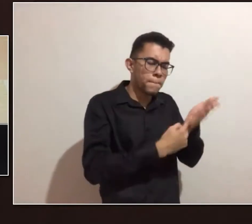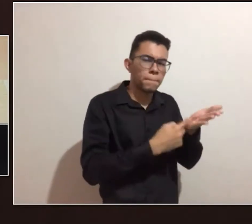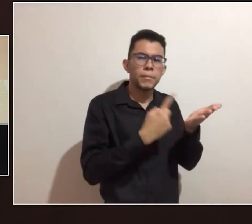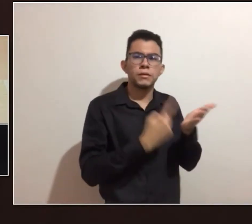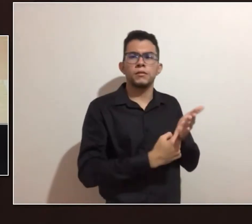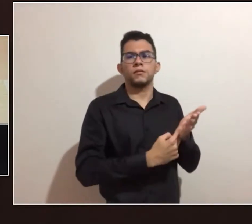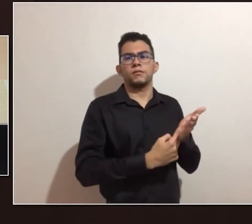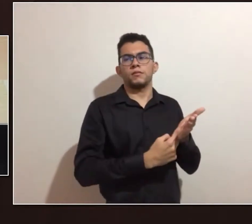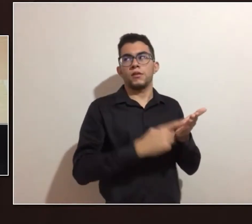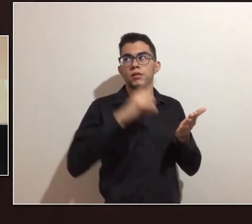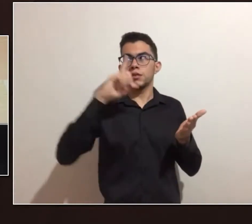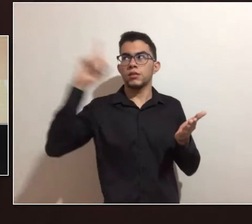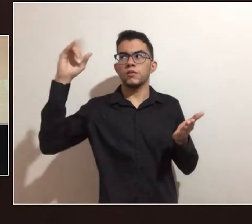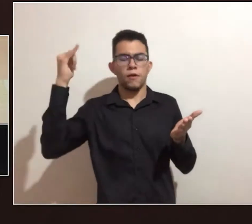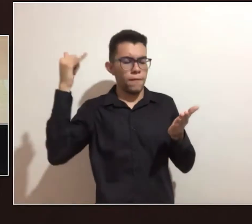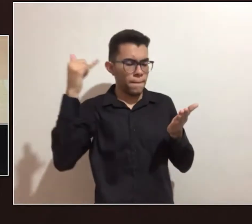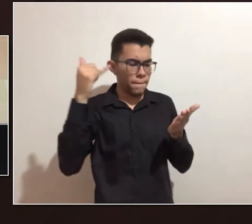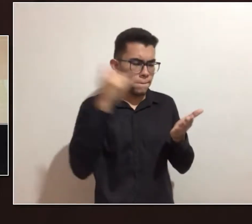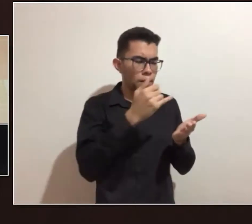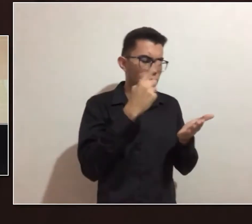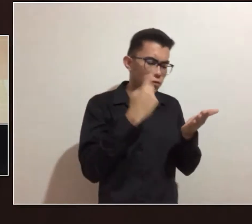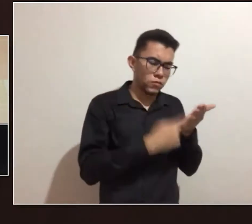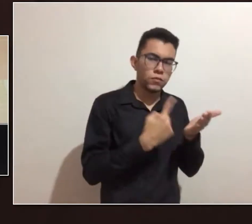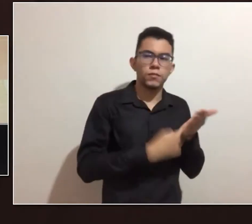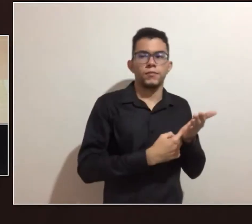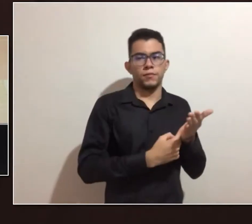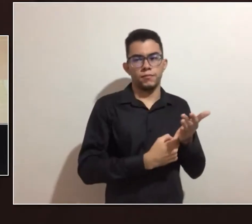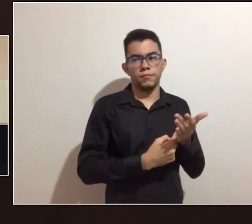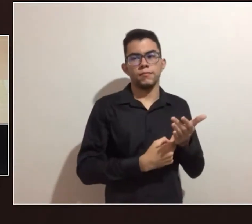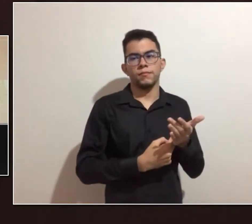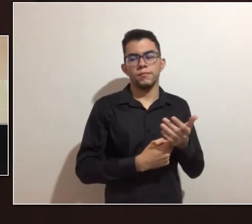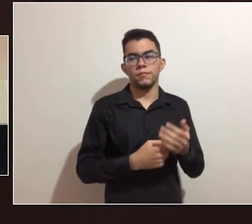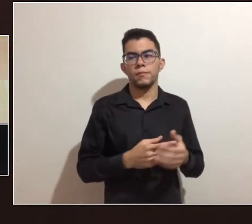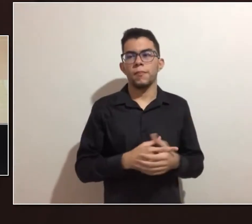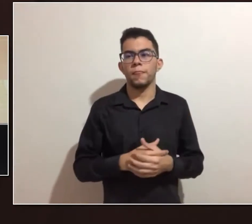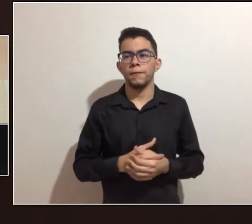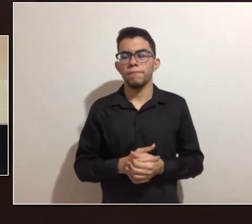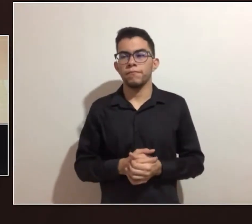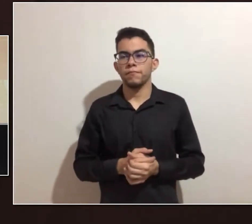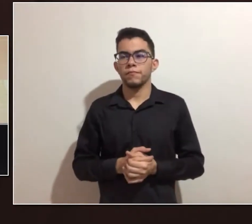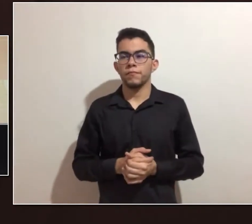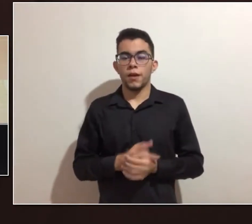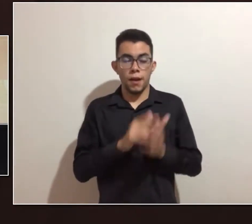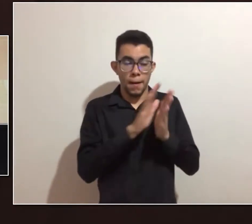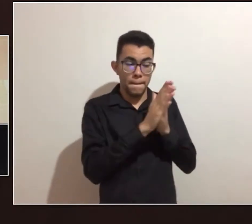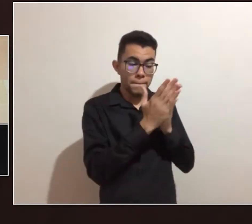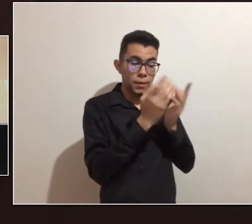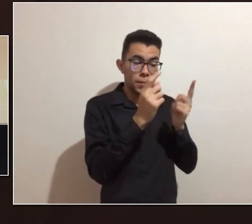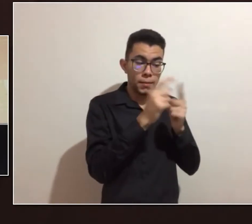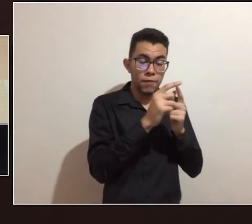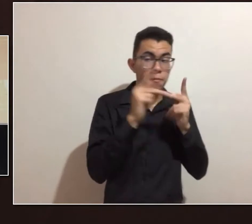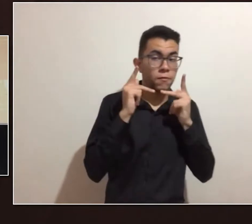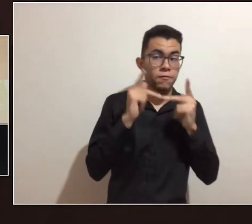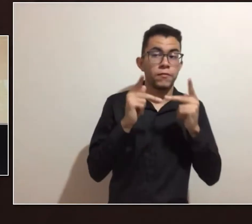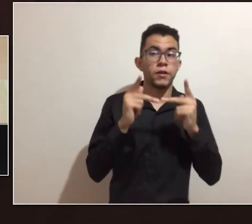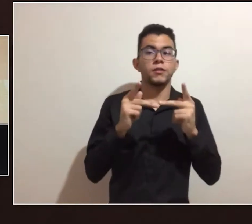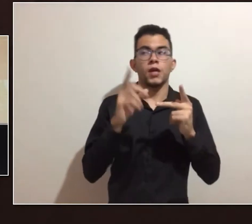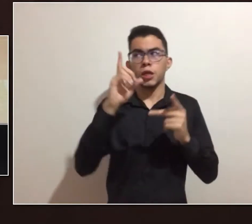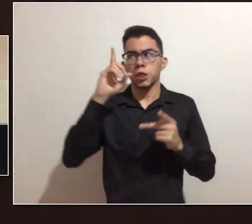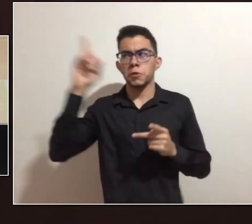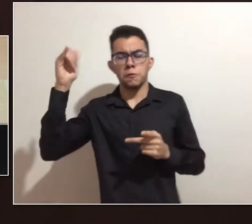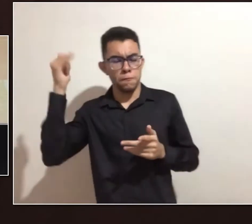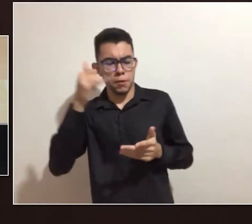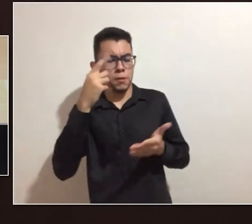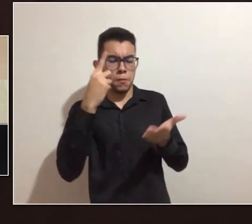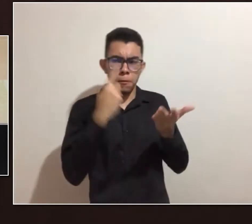de Deus, o próprio Deus confirma e a palavra executa a obra de Deus. Então